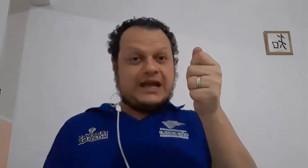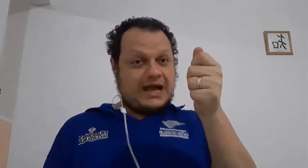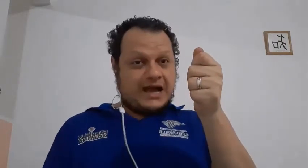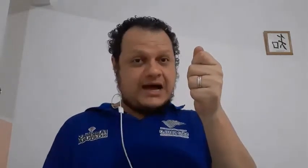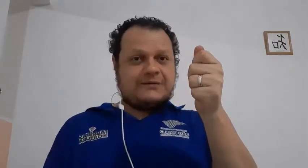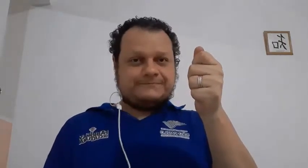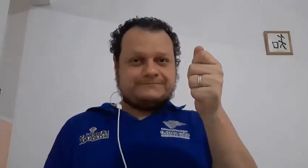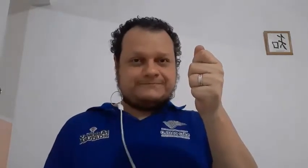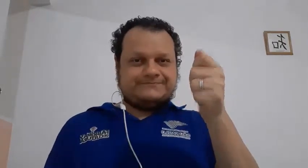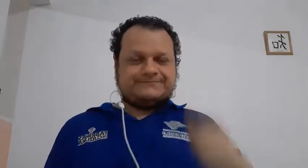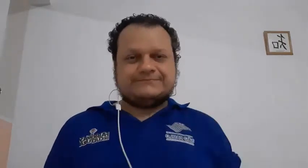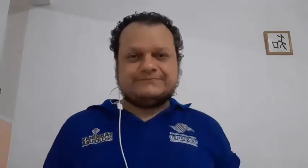A.